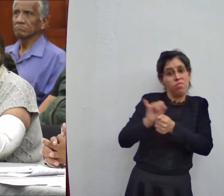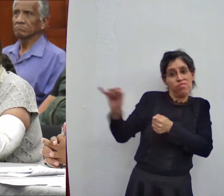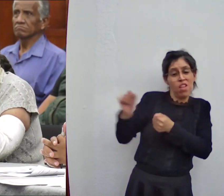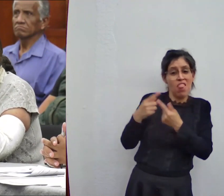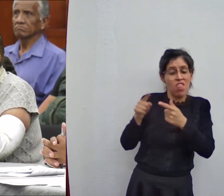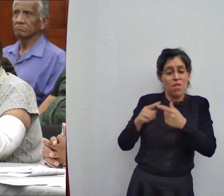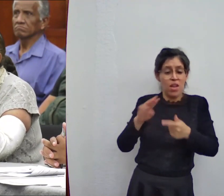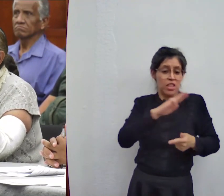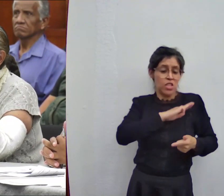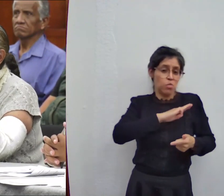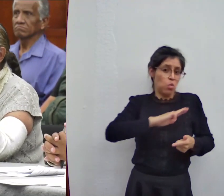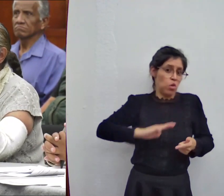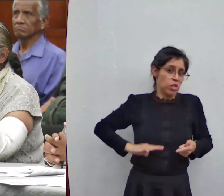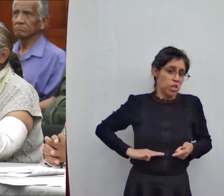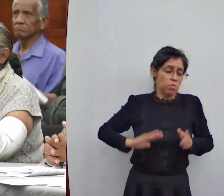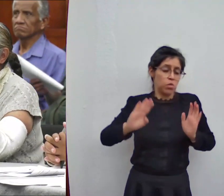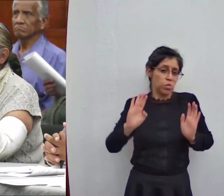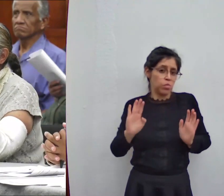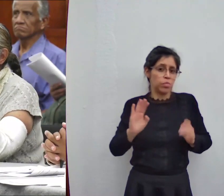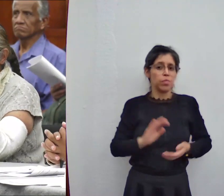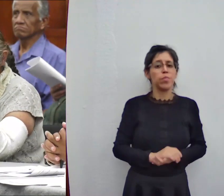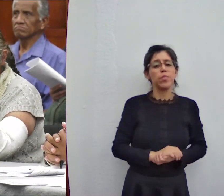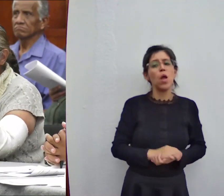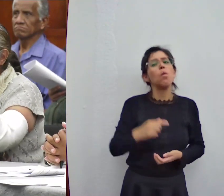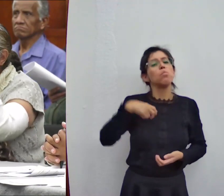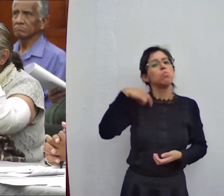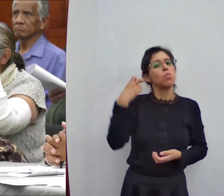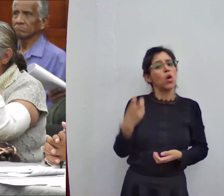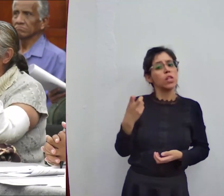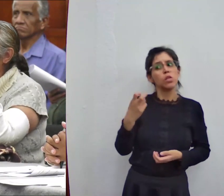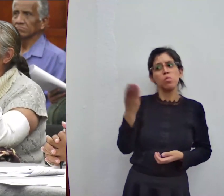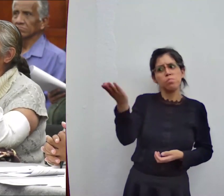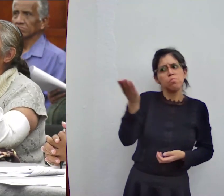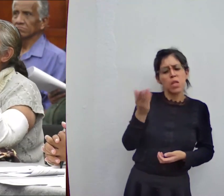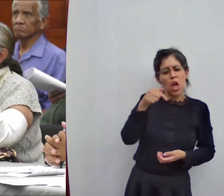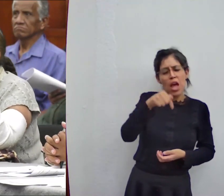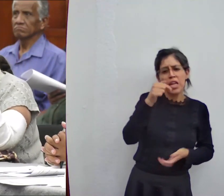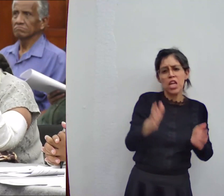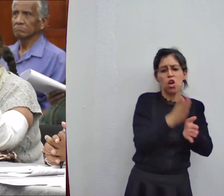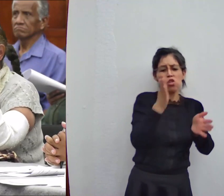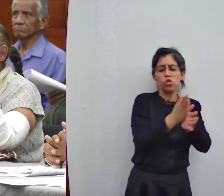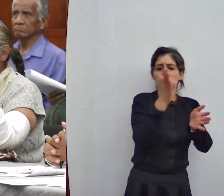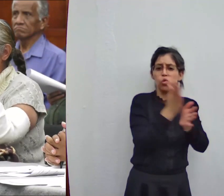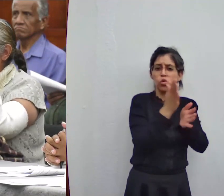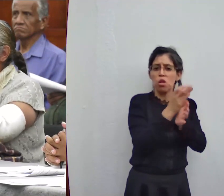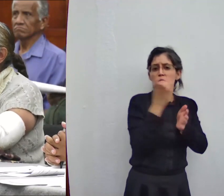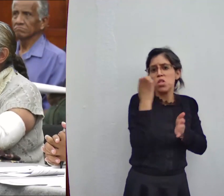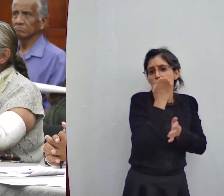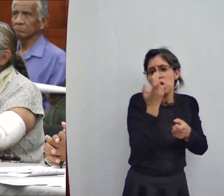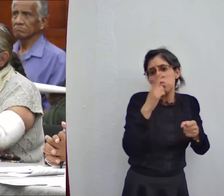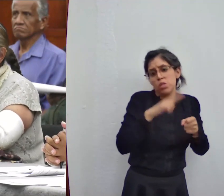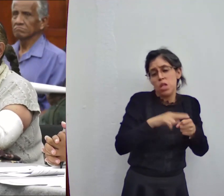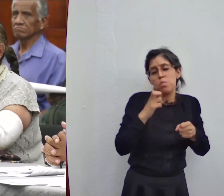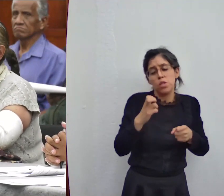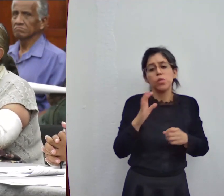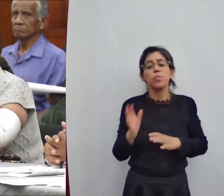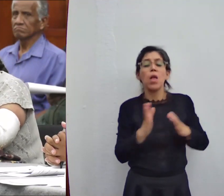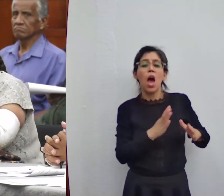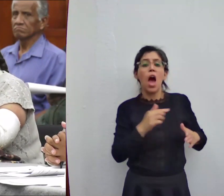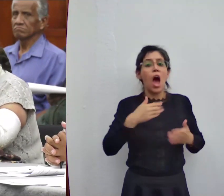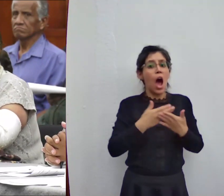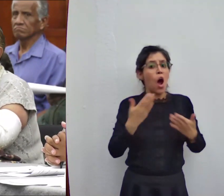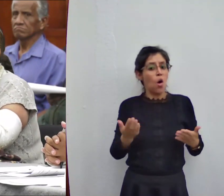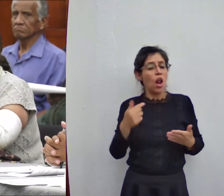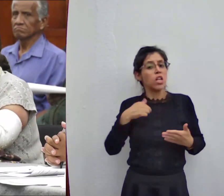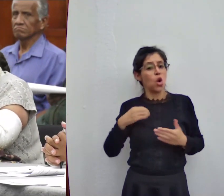los hospitales de tercer nivel. Por eso fue mi inquietud, y ahora como madre